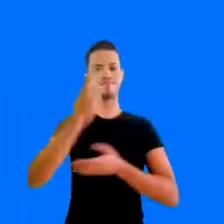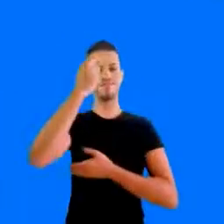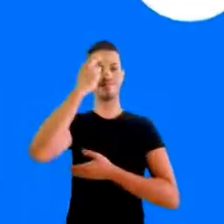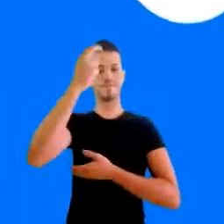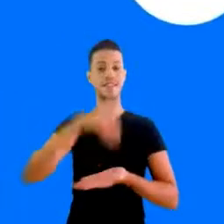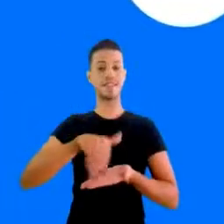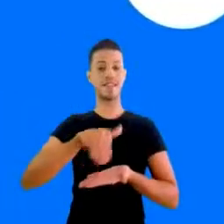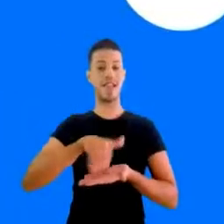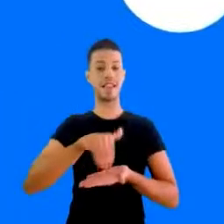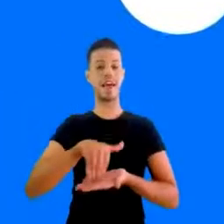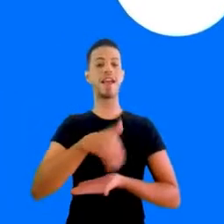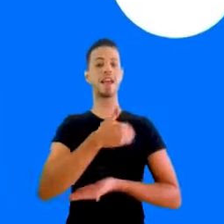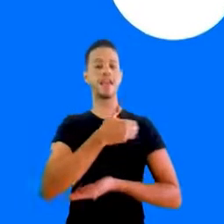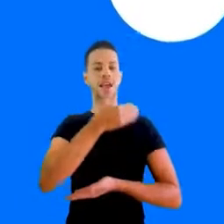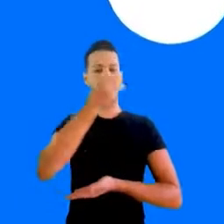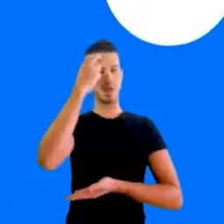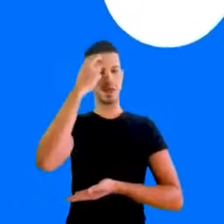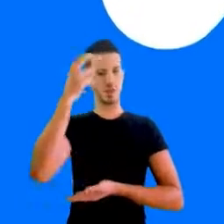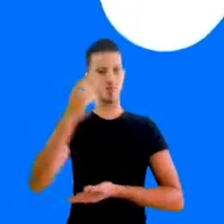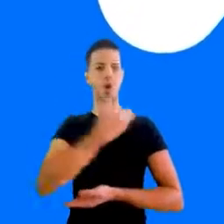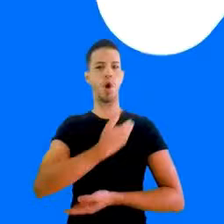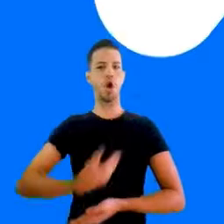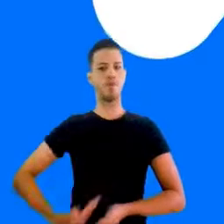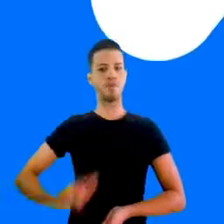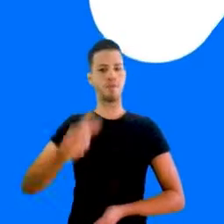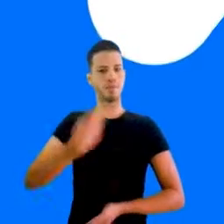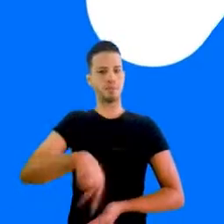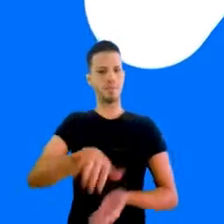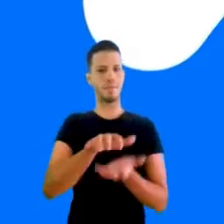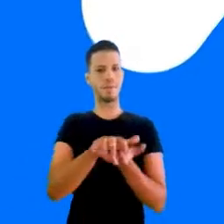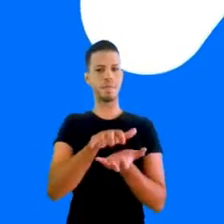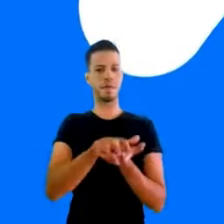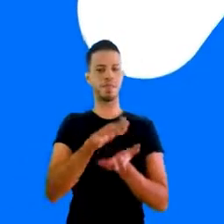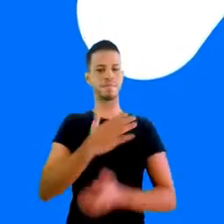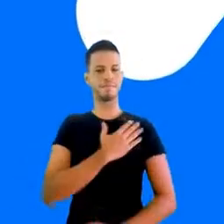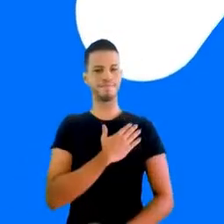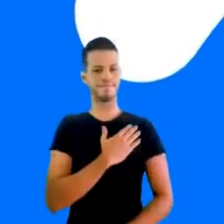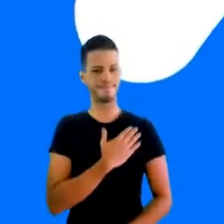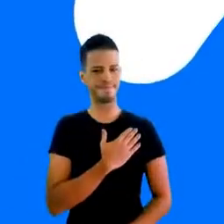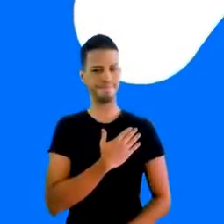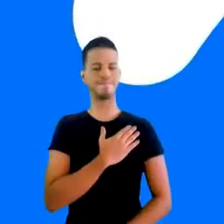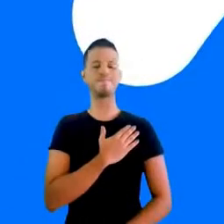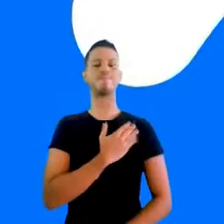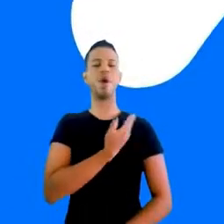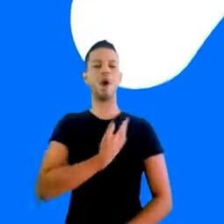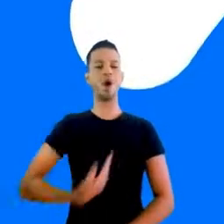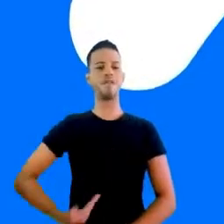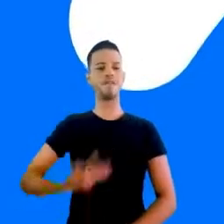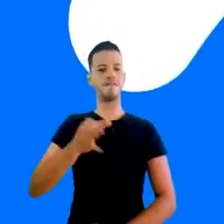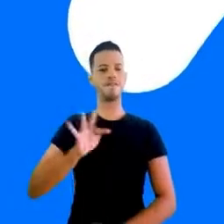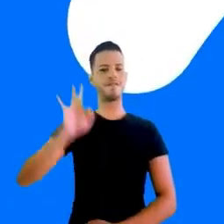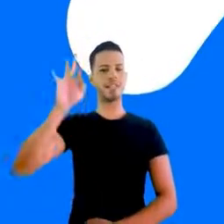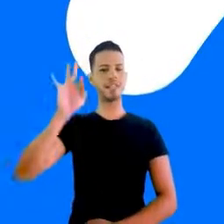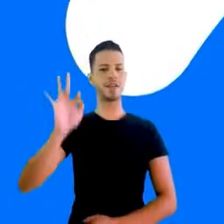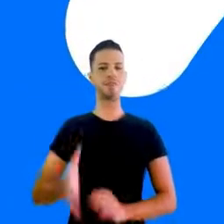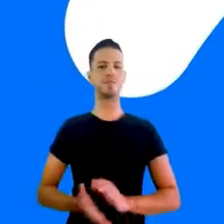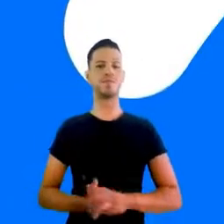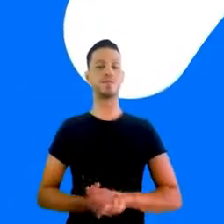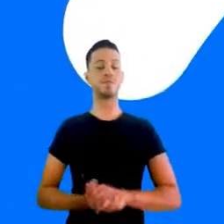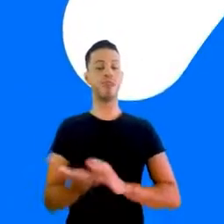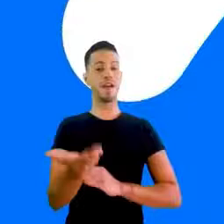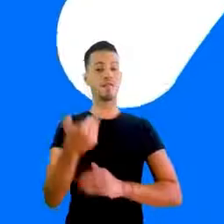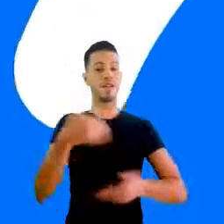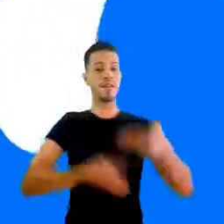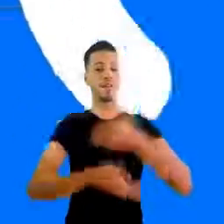Incentivo, Lei Aldir Blanc, Secretaria de Cultura, Governo do Estado de Pernambuco. Pátria Amada Brasil, Governo